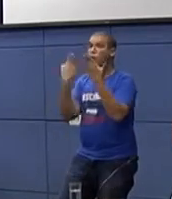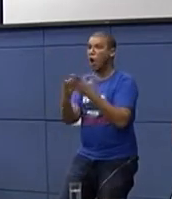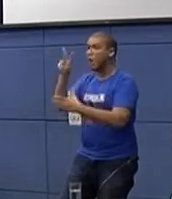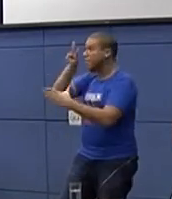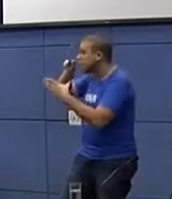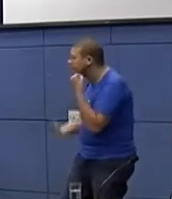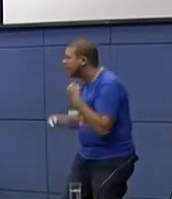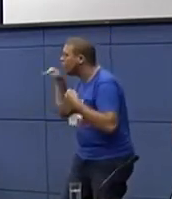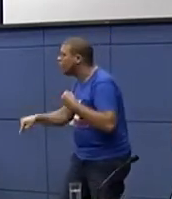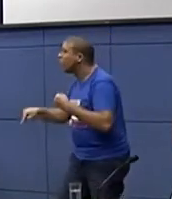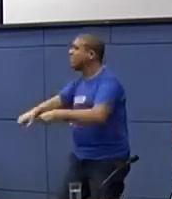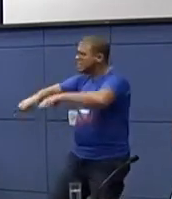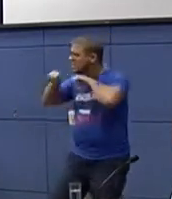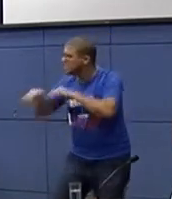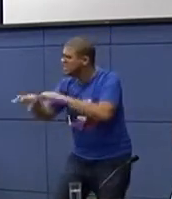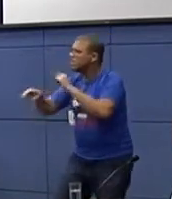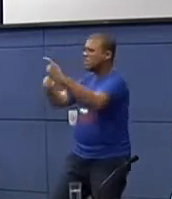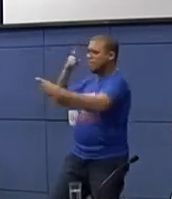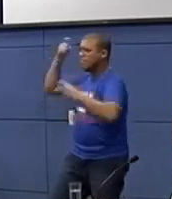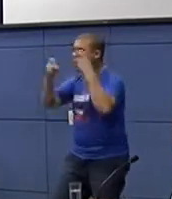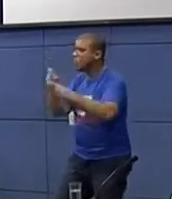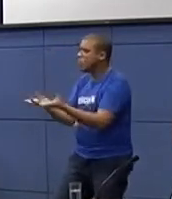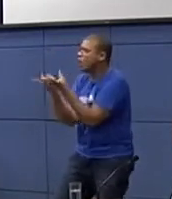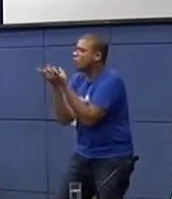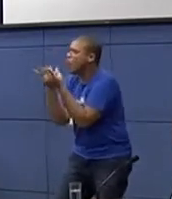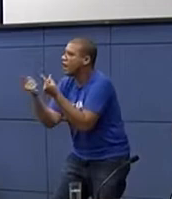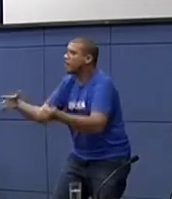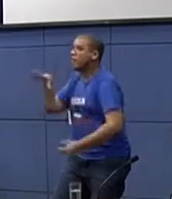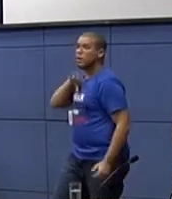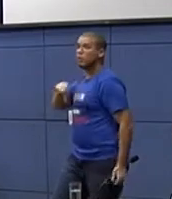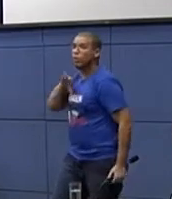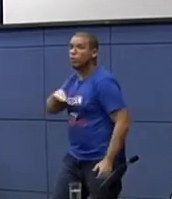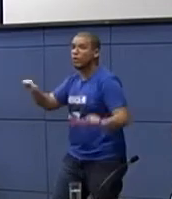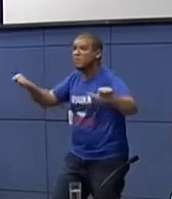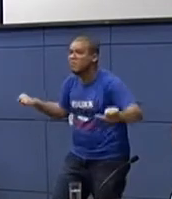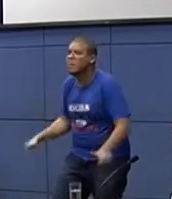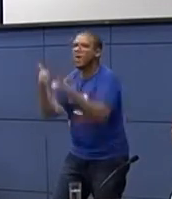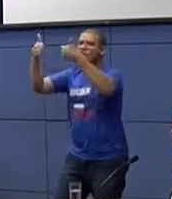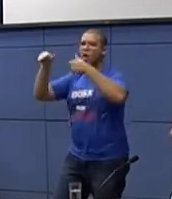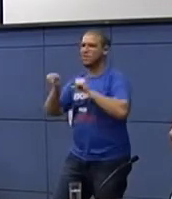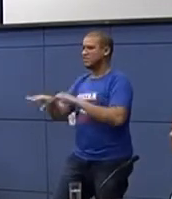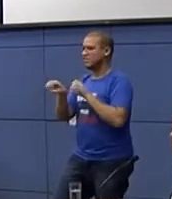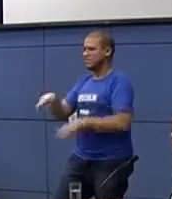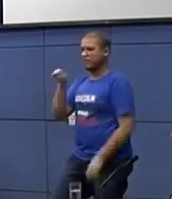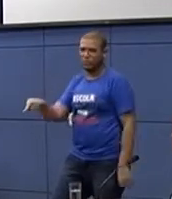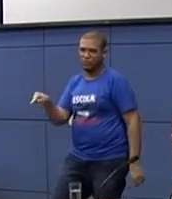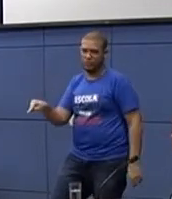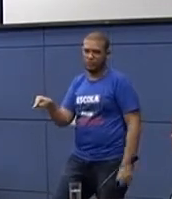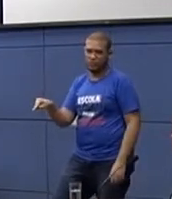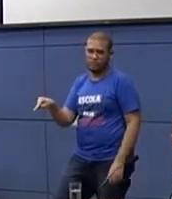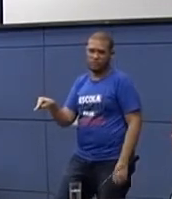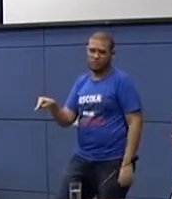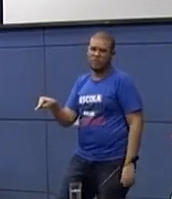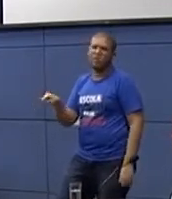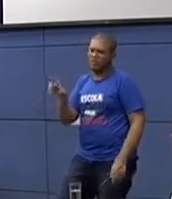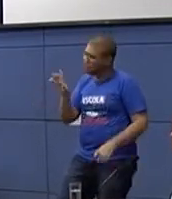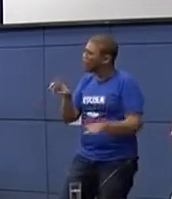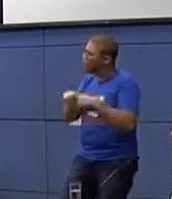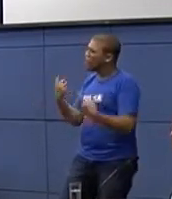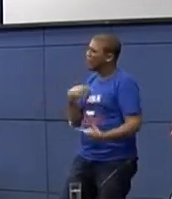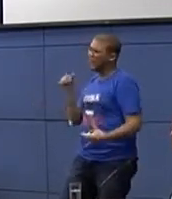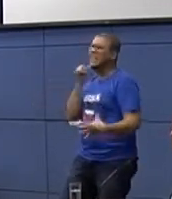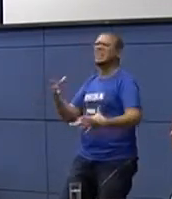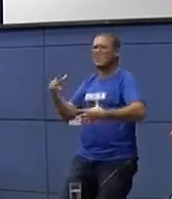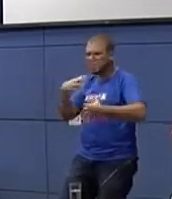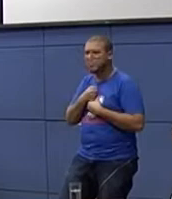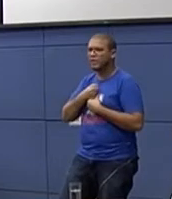surdos não aprendem. Na escola bilíngue, não. Na escola bilíngue é ensinado, tem uma qualidade, o português ele se evolui bem melhor. Existe